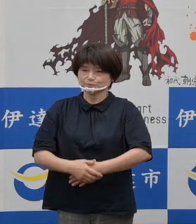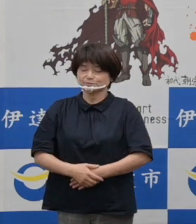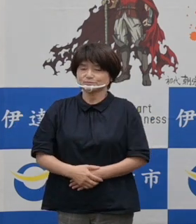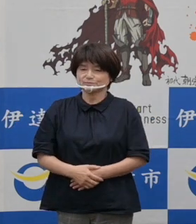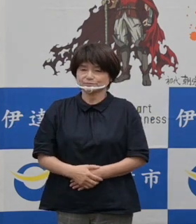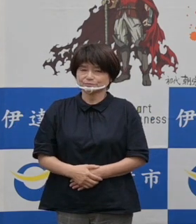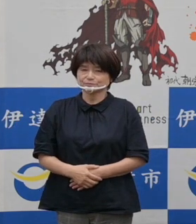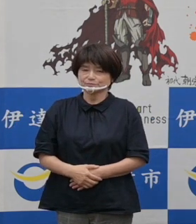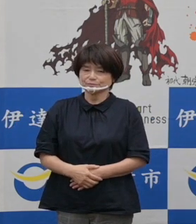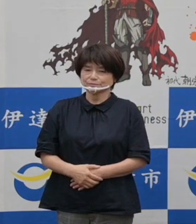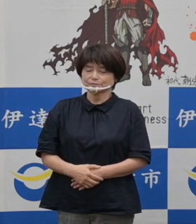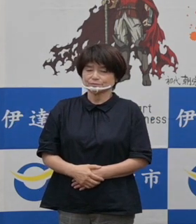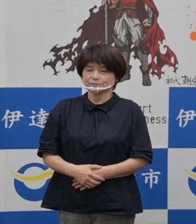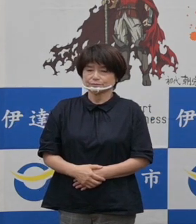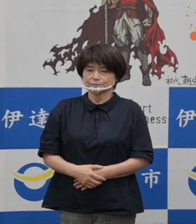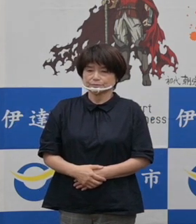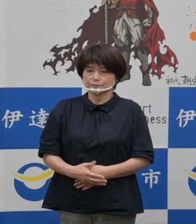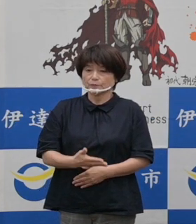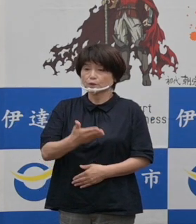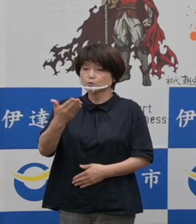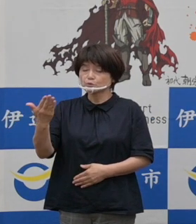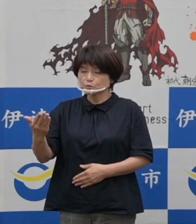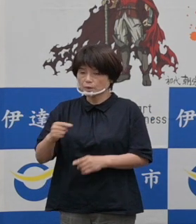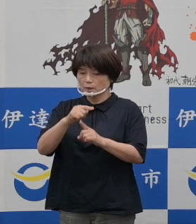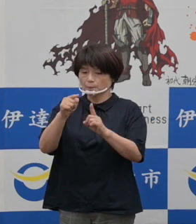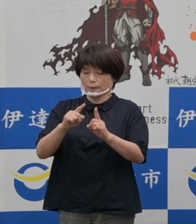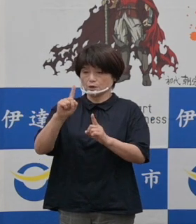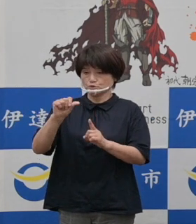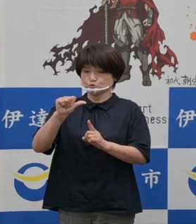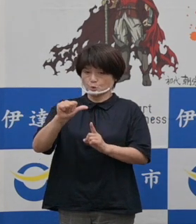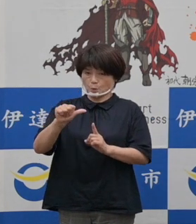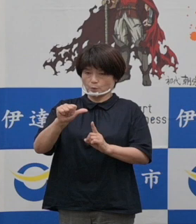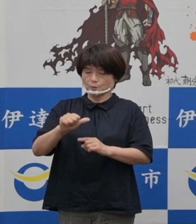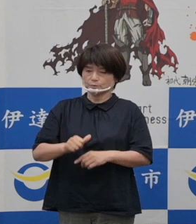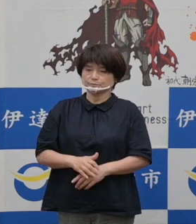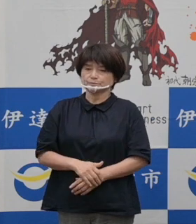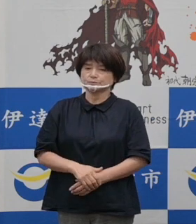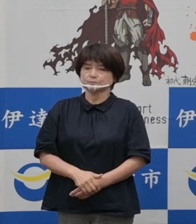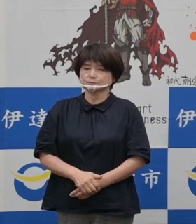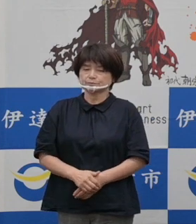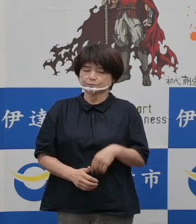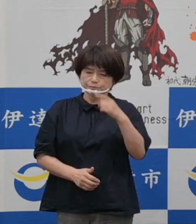ます。続きまして15ページを開きます。